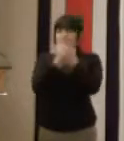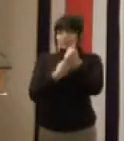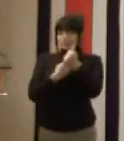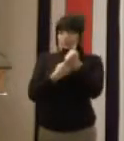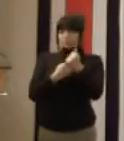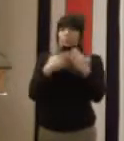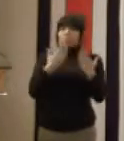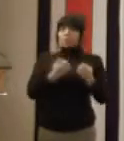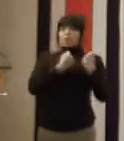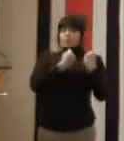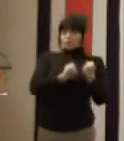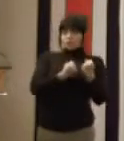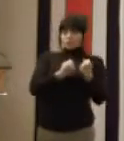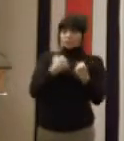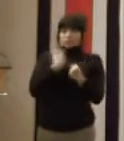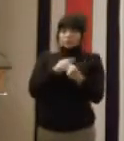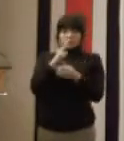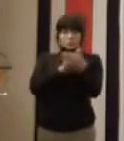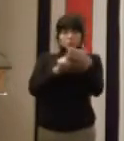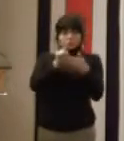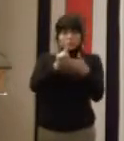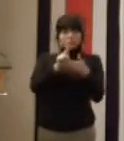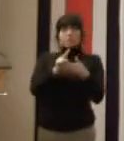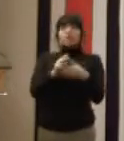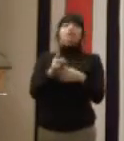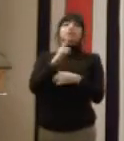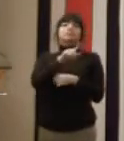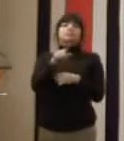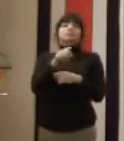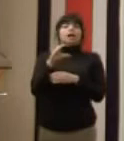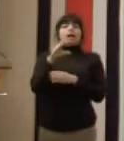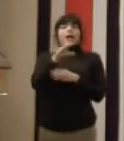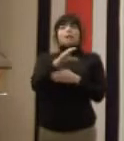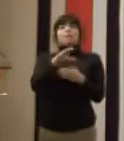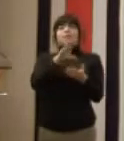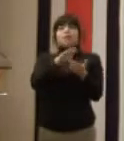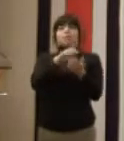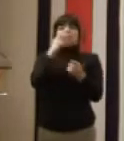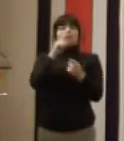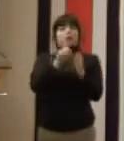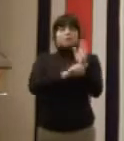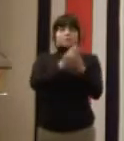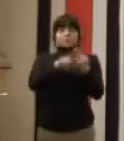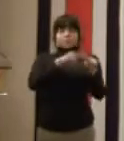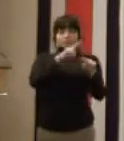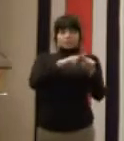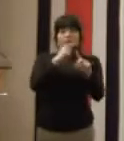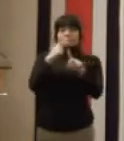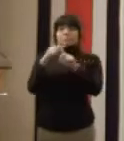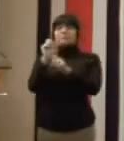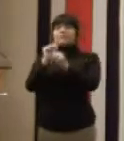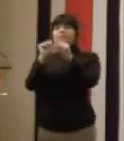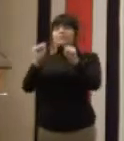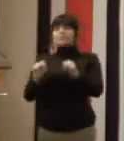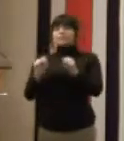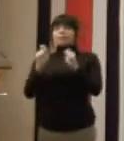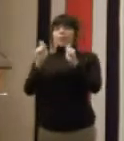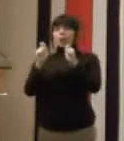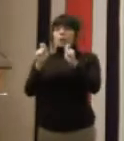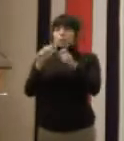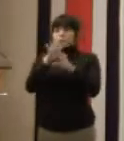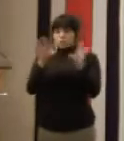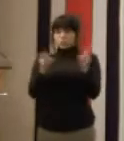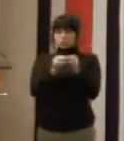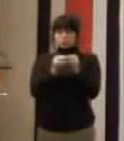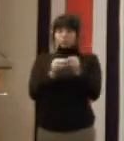partes, fortalecimiento de nuestras universidades, que son capitales en el desarrollo nacional, y también del sistema educativo en su